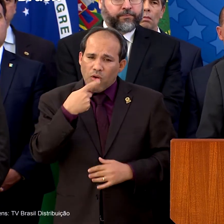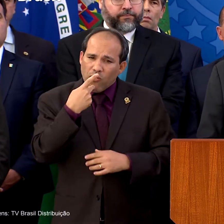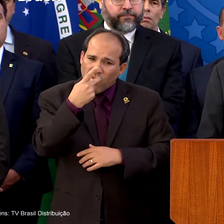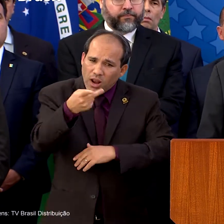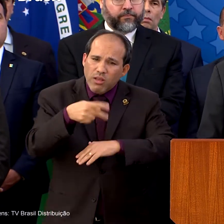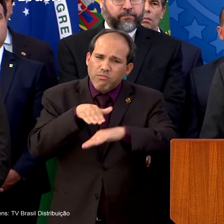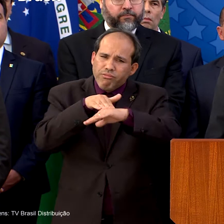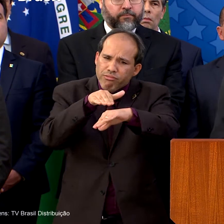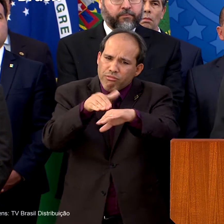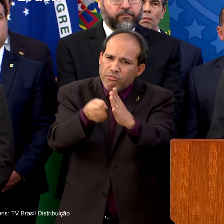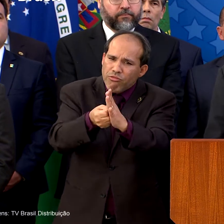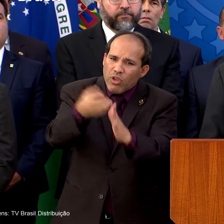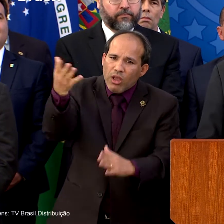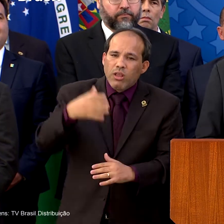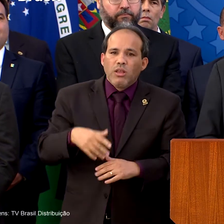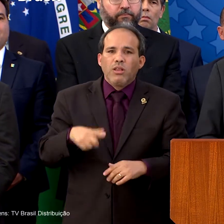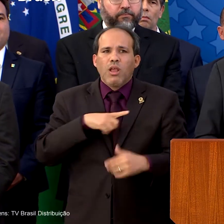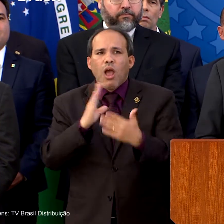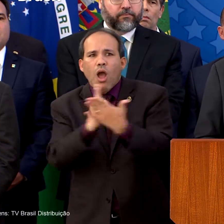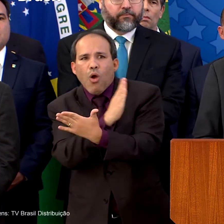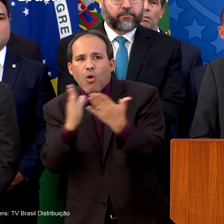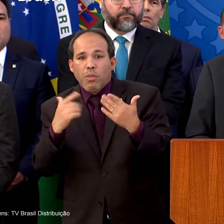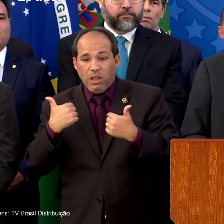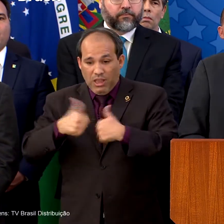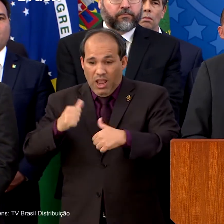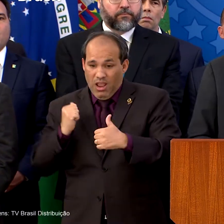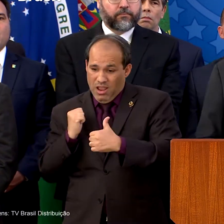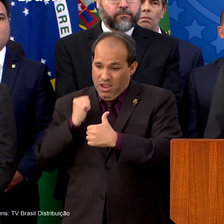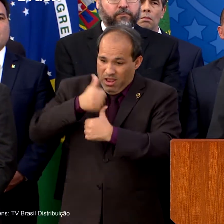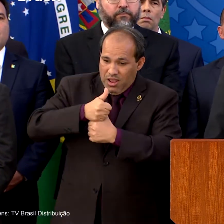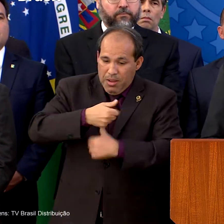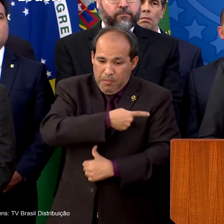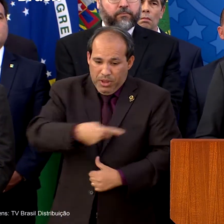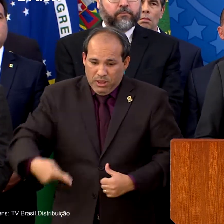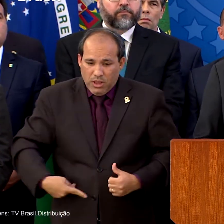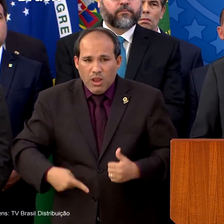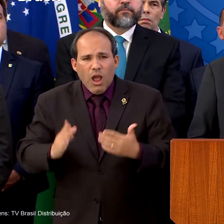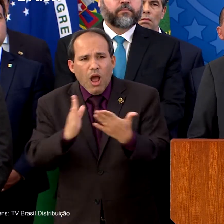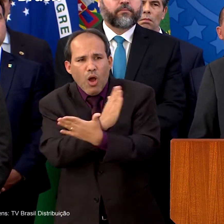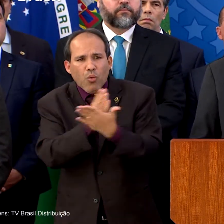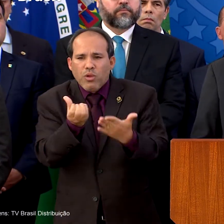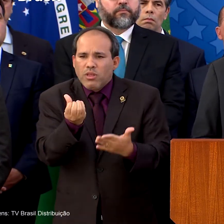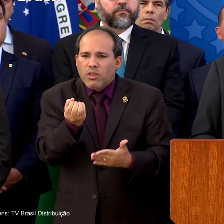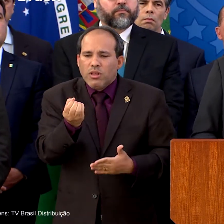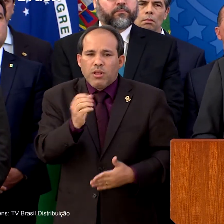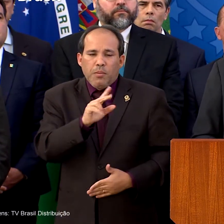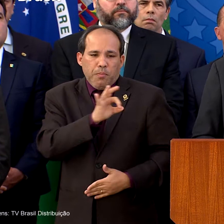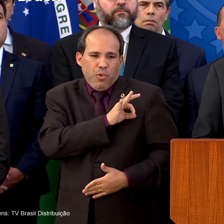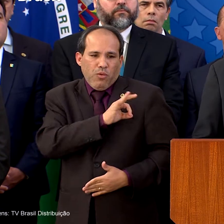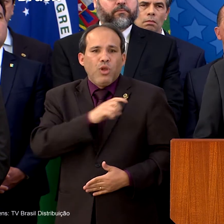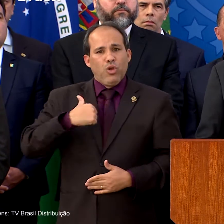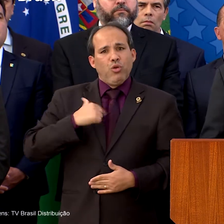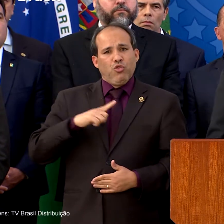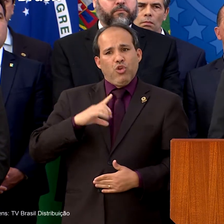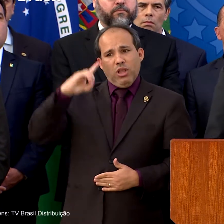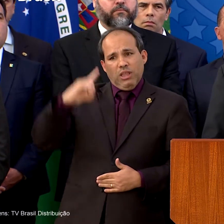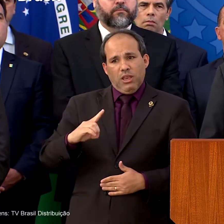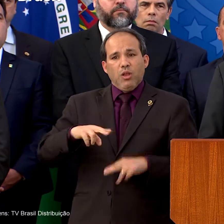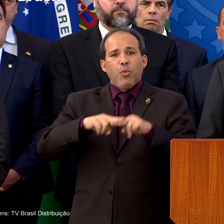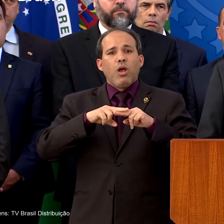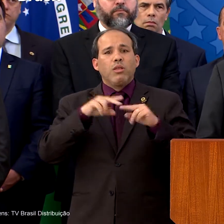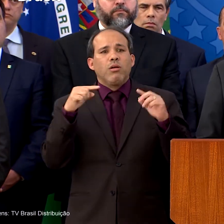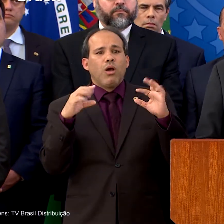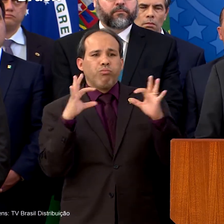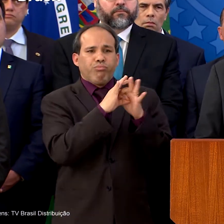havia uma ideia para o parte de policiais muitos trabalhavam comigo né em torno de 60 em rodízio eu tinha direito a isso pela